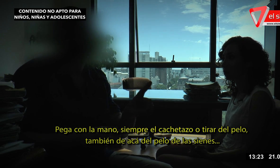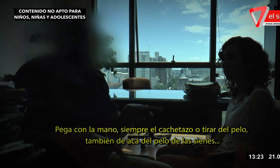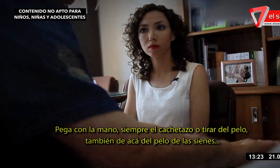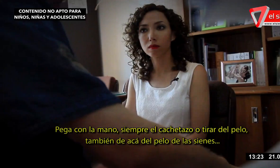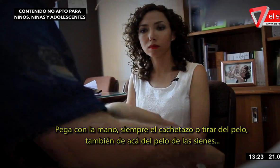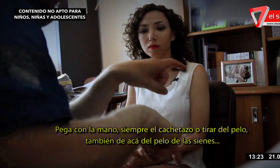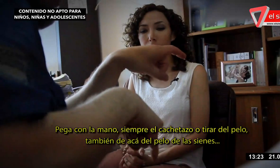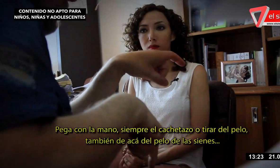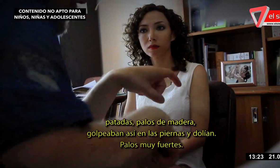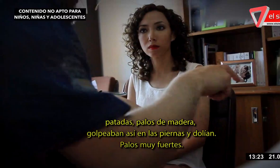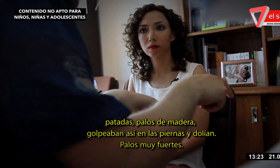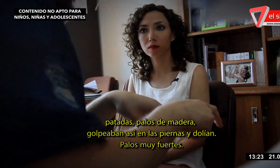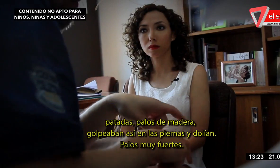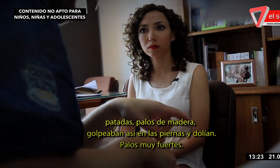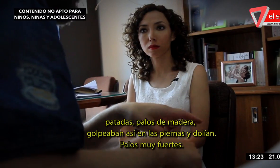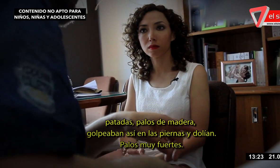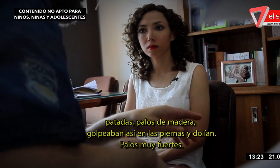de las sienes. Patadas,